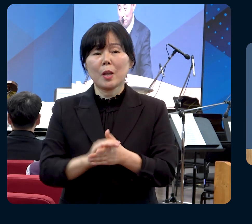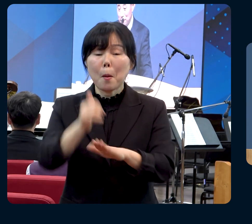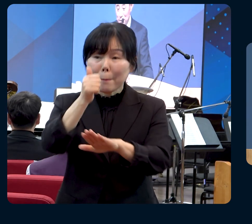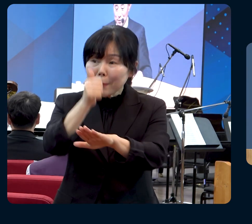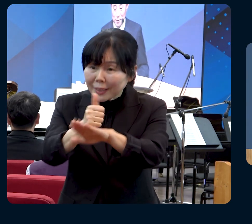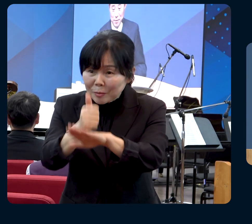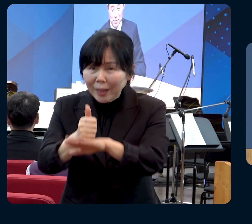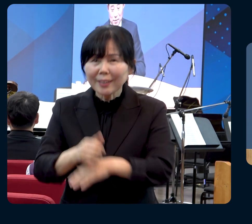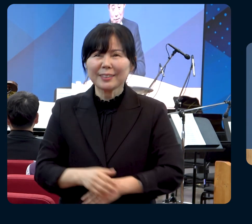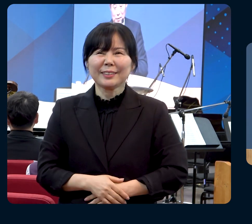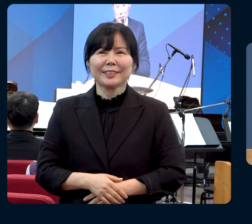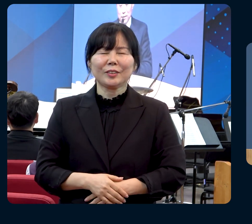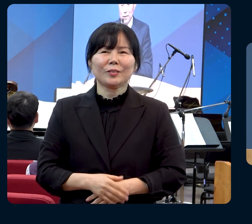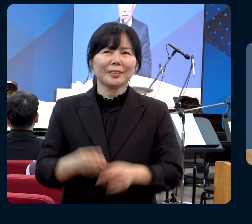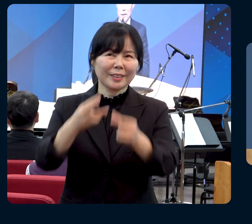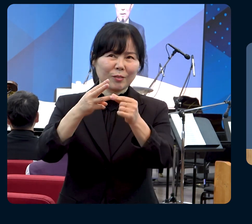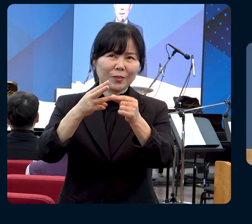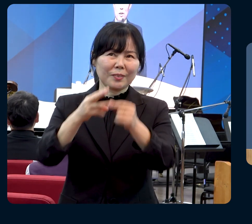마지막으로